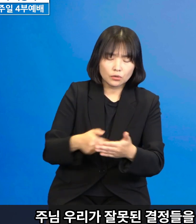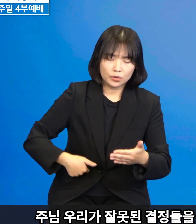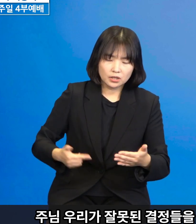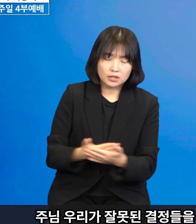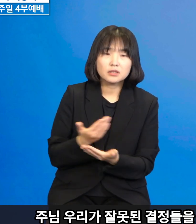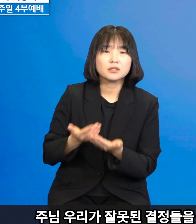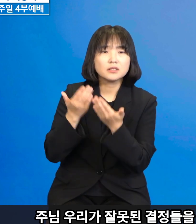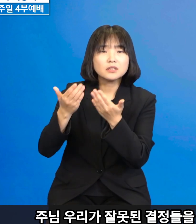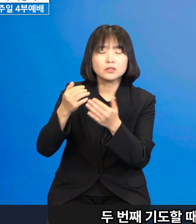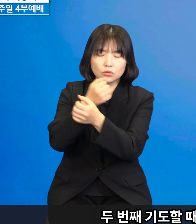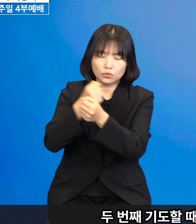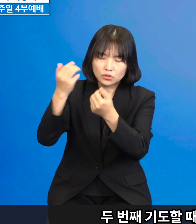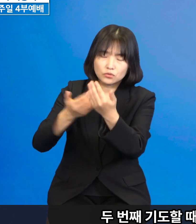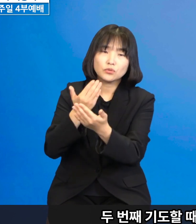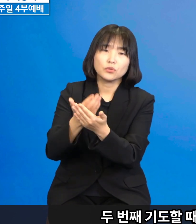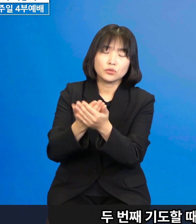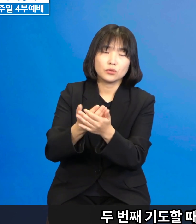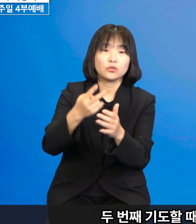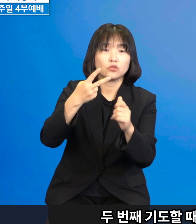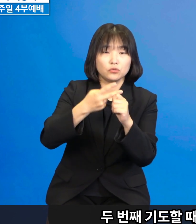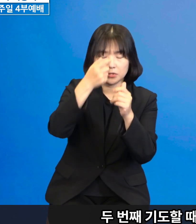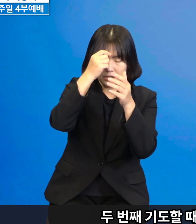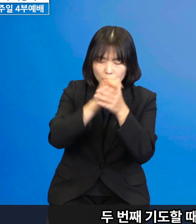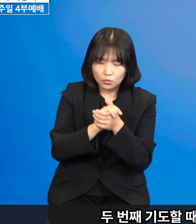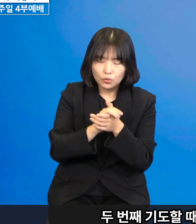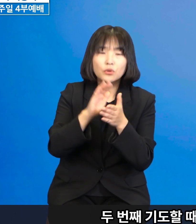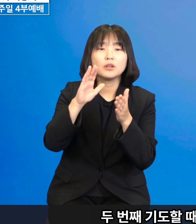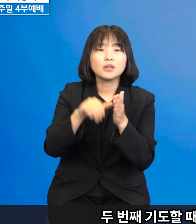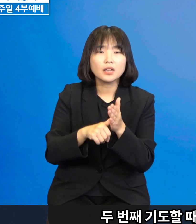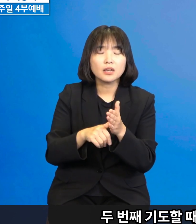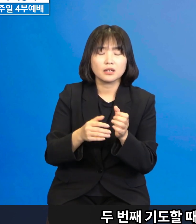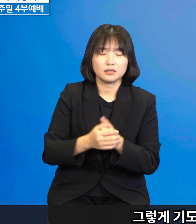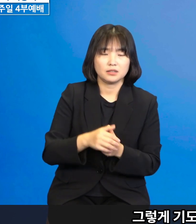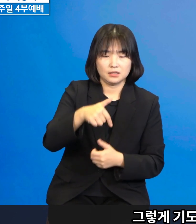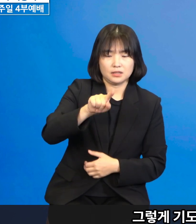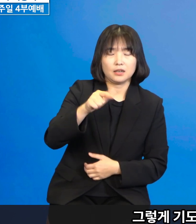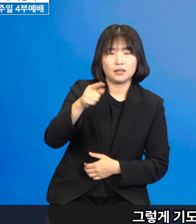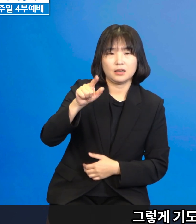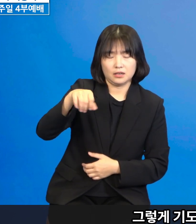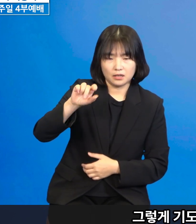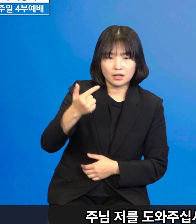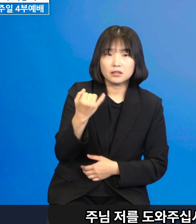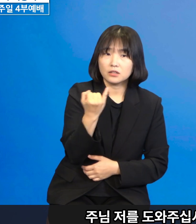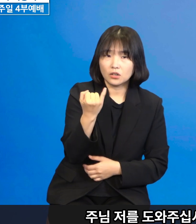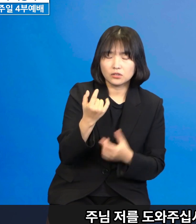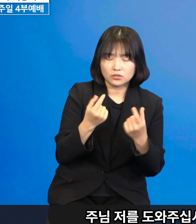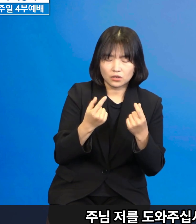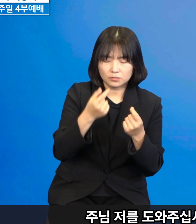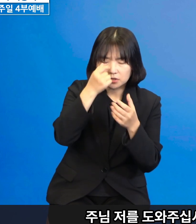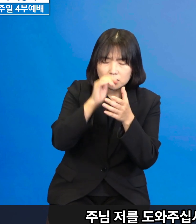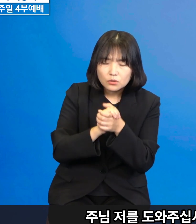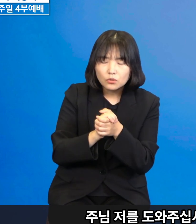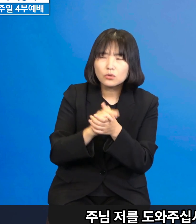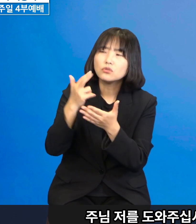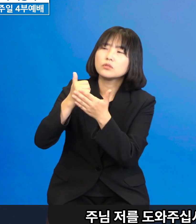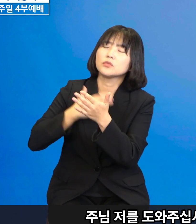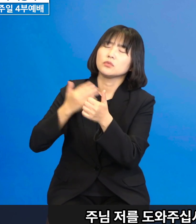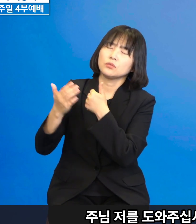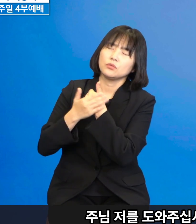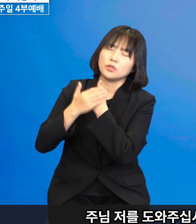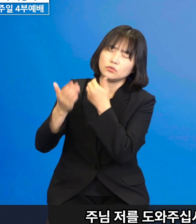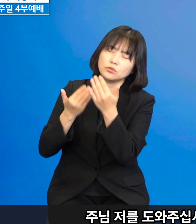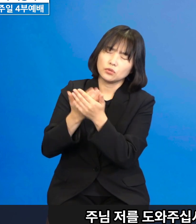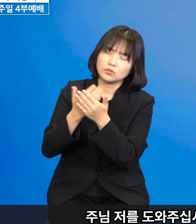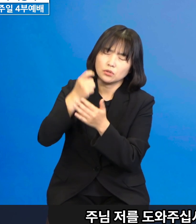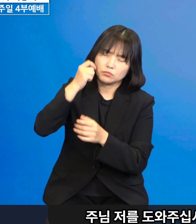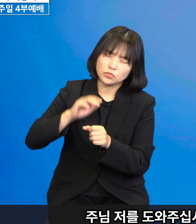회개하니 용서해 주십시오. 두 번째 기도할 때는 그 가나안 여인처럼 그렇게 기도했으면 좋겠어요. 주님, 저를 도와주십시오.